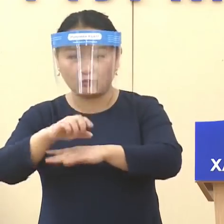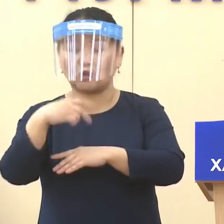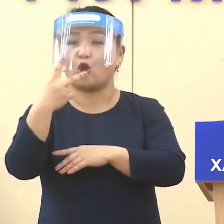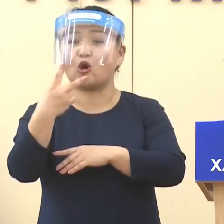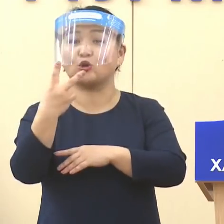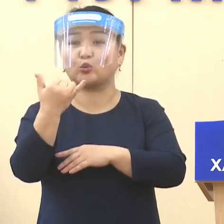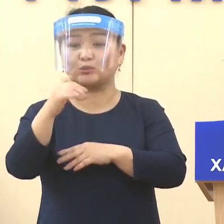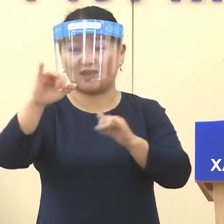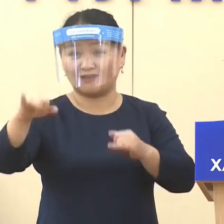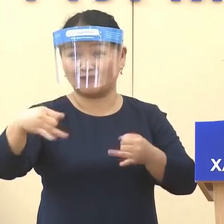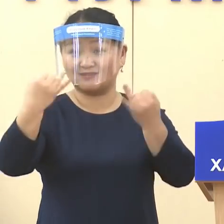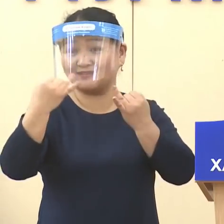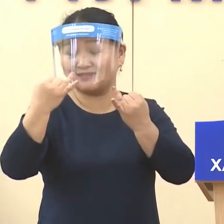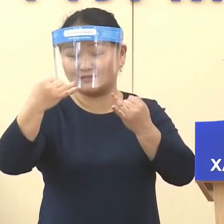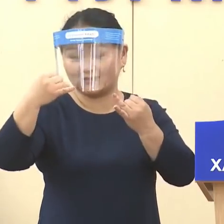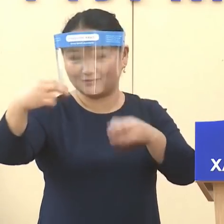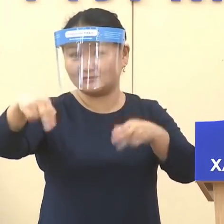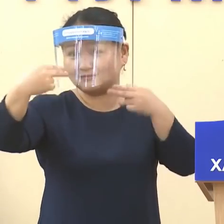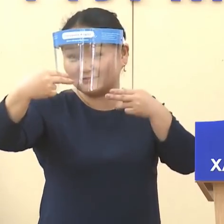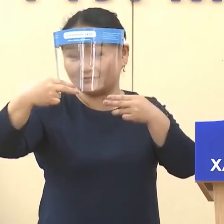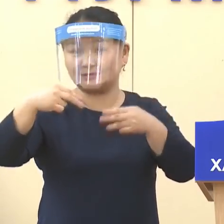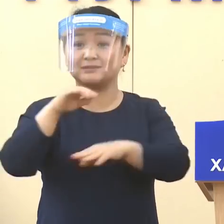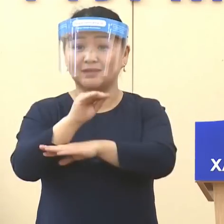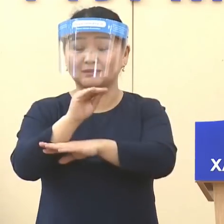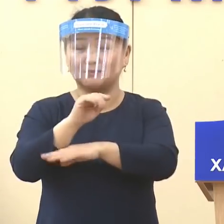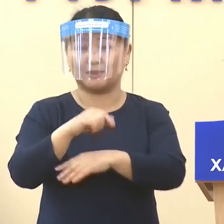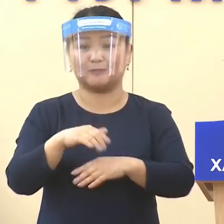талаар халдварын эрсдэлтэй материал